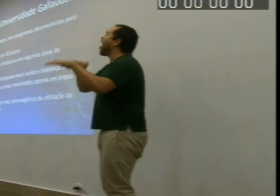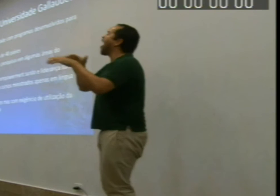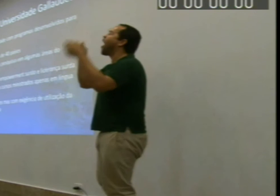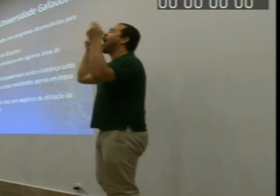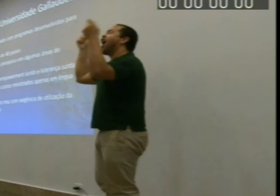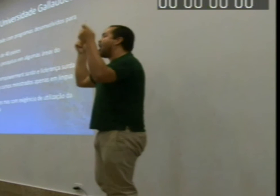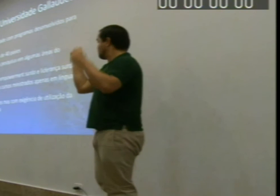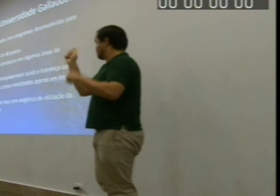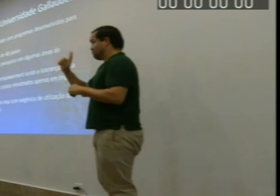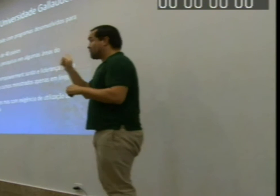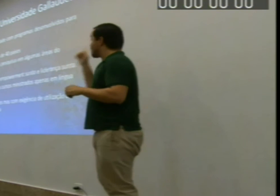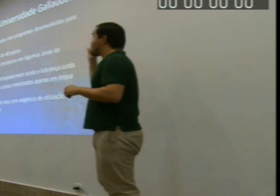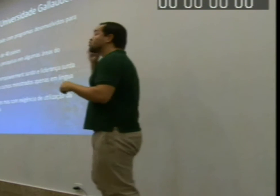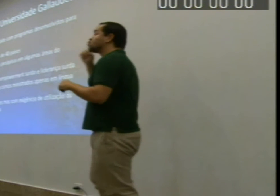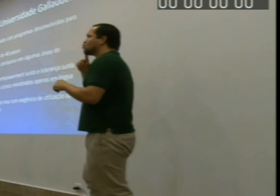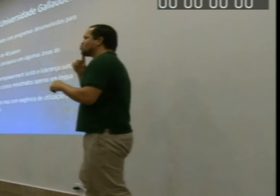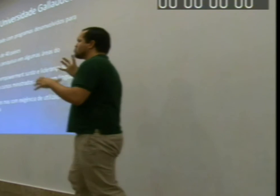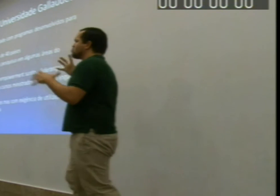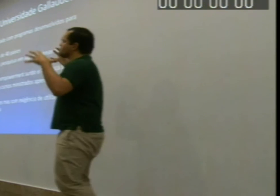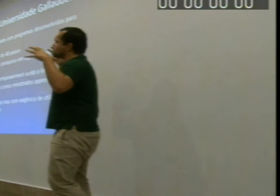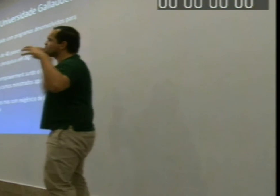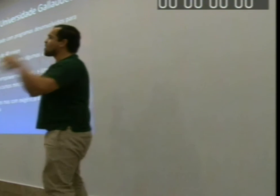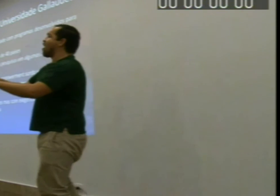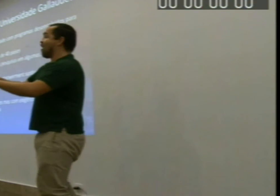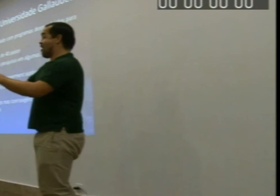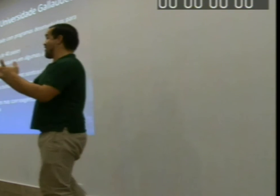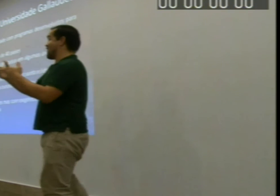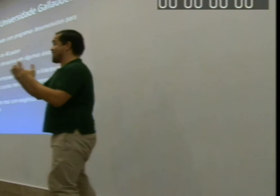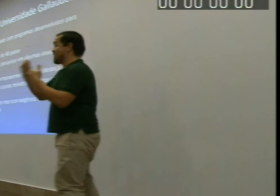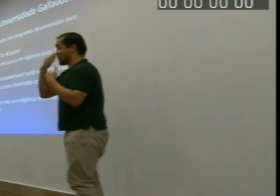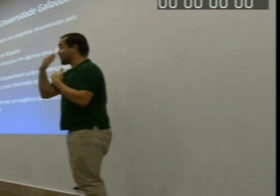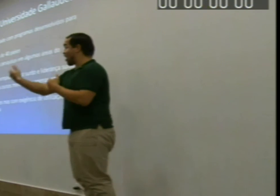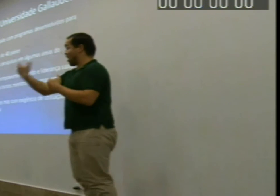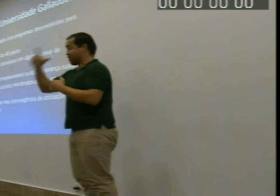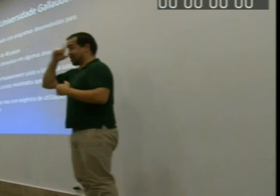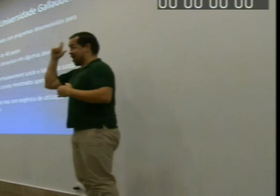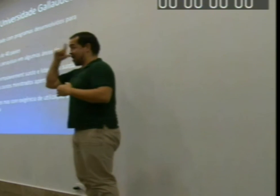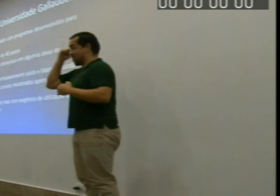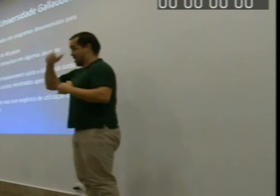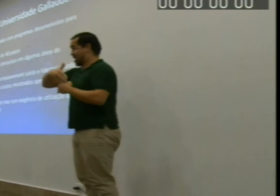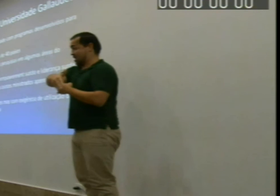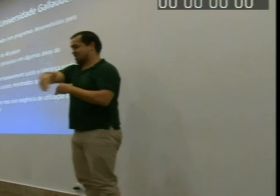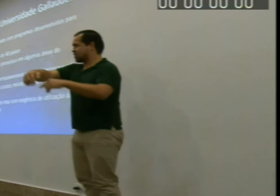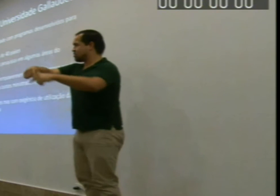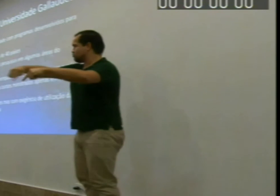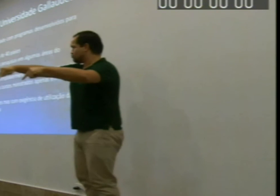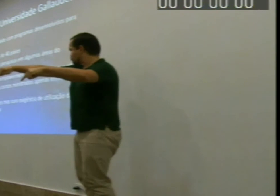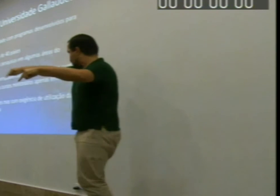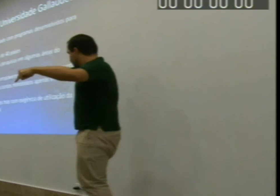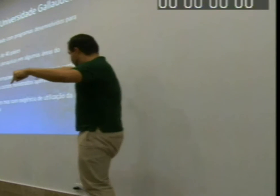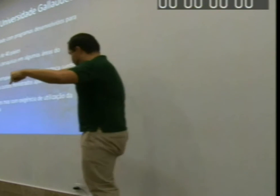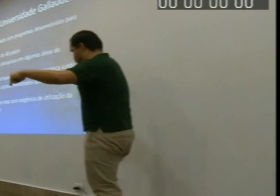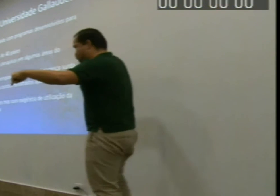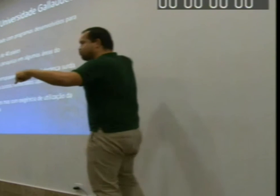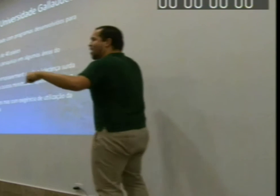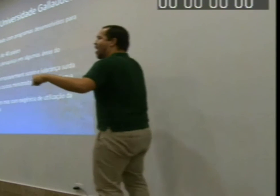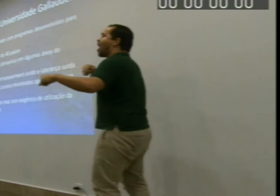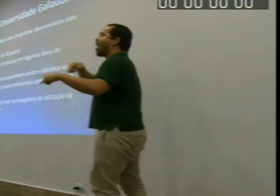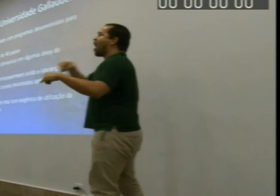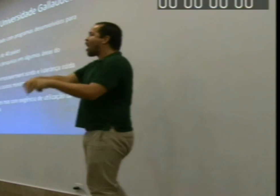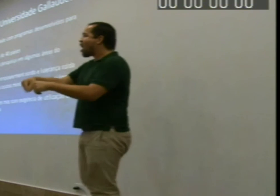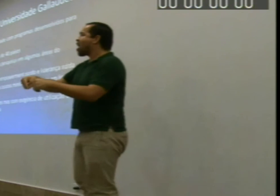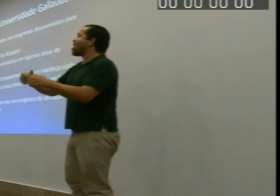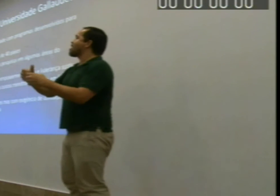pensava que era normal não não era não o surdo Ele foi mesmo ele foi na galal ele cercou